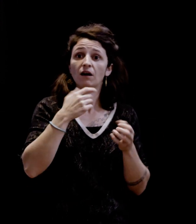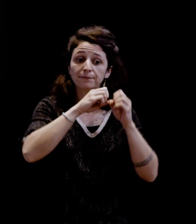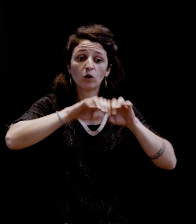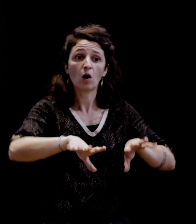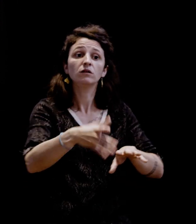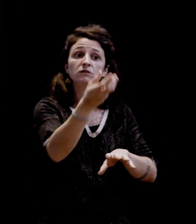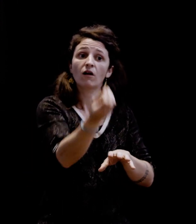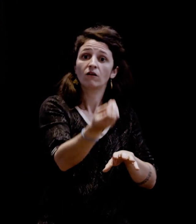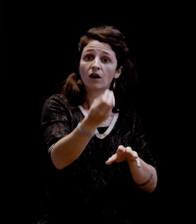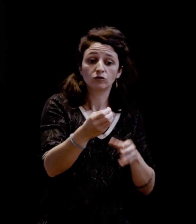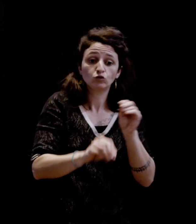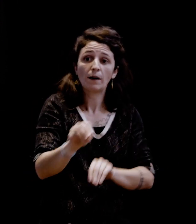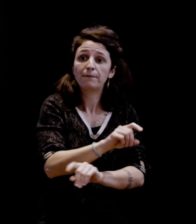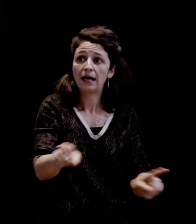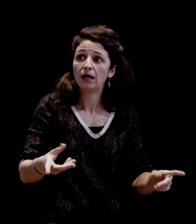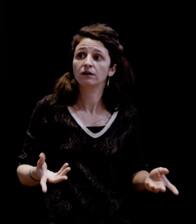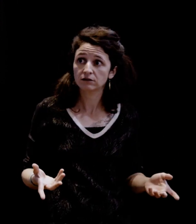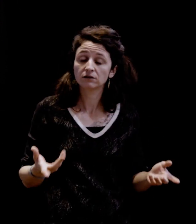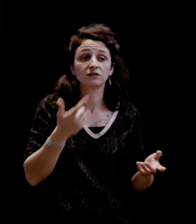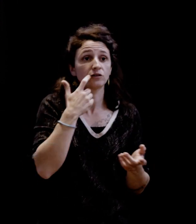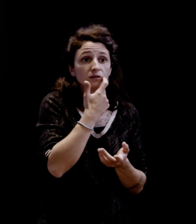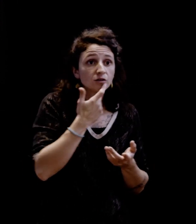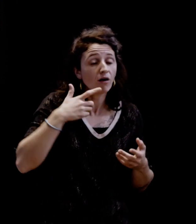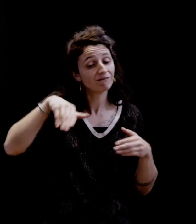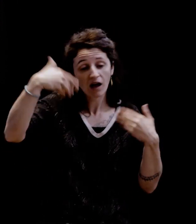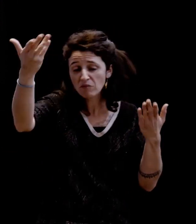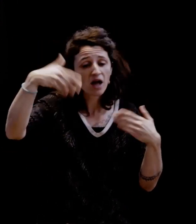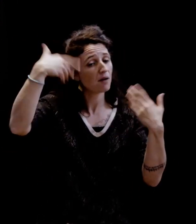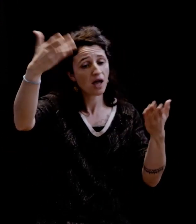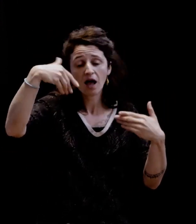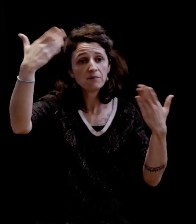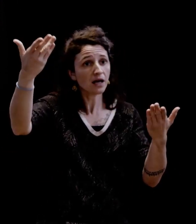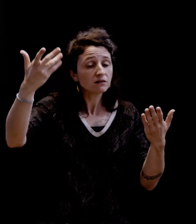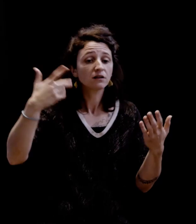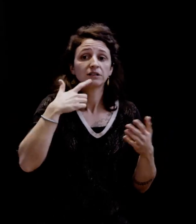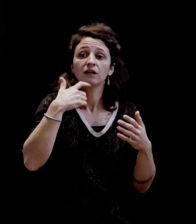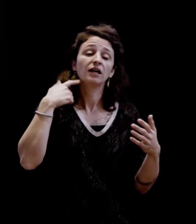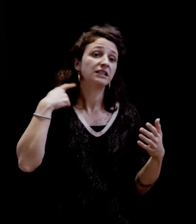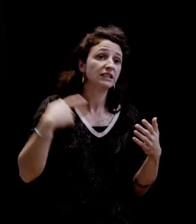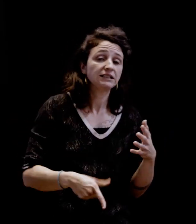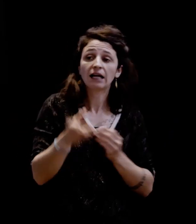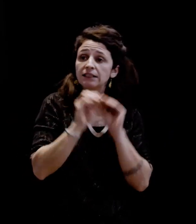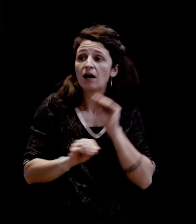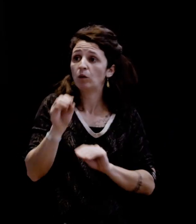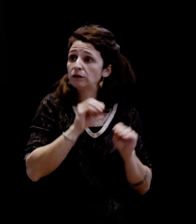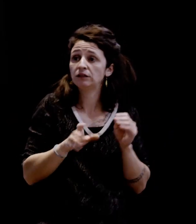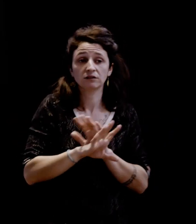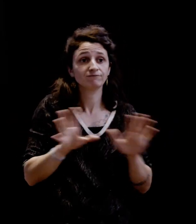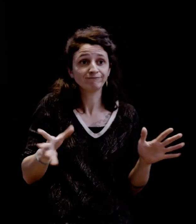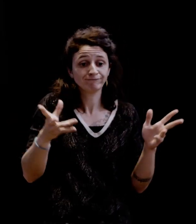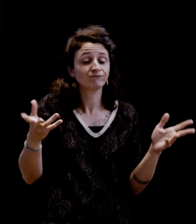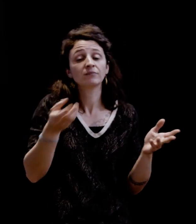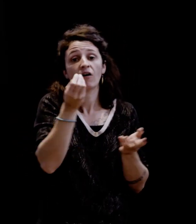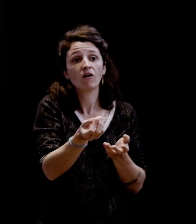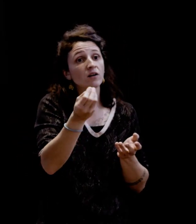ailleurs, ils ont plein de problèmes de santé et que les dents passent en dernier et qu'à la fin, ils ne sont pas soignés et qu'on est en échec thérapeutique, en renoncement aux soins. C'est des enfants qui ont